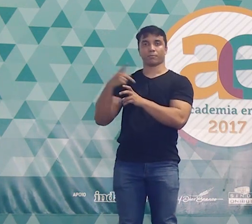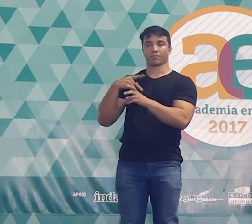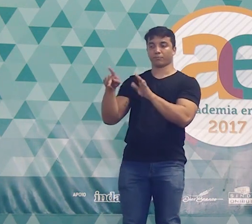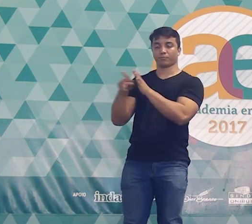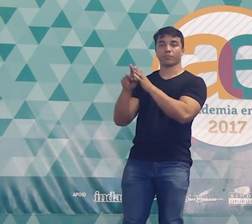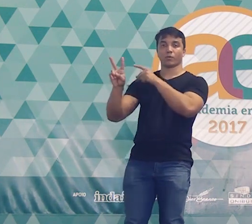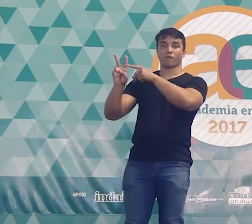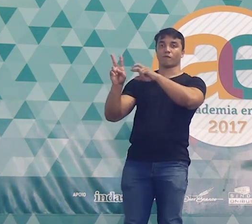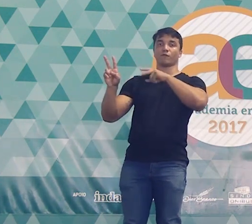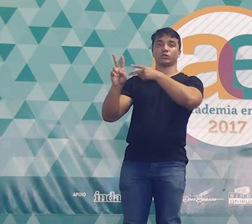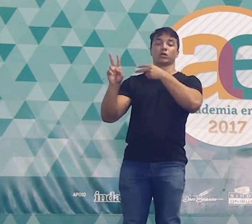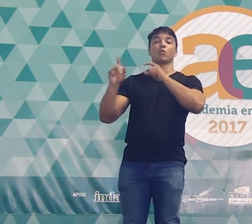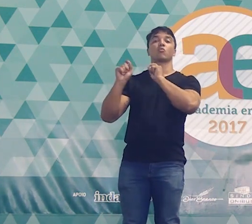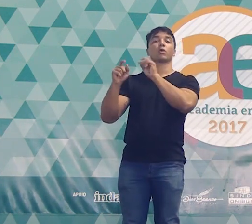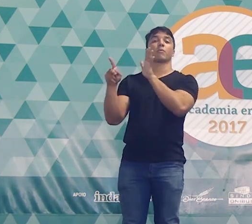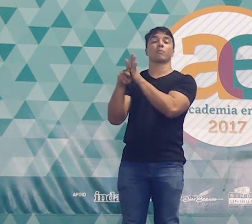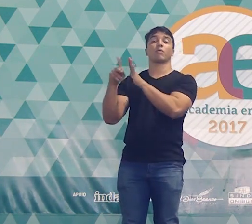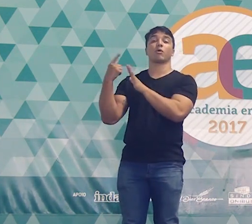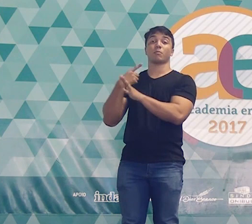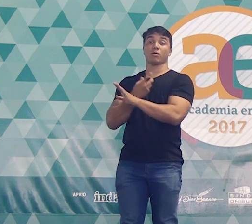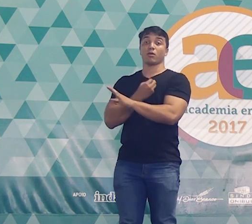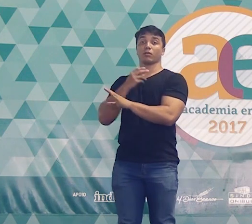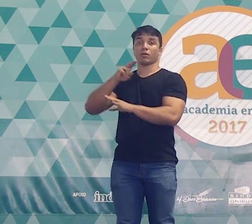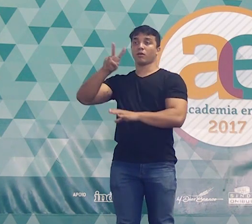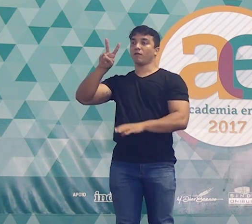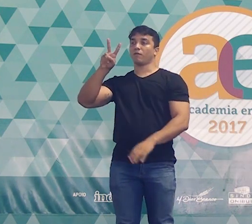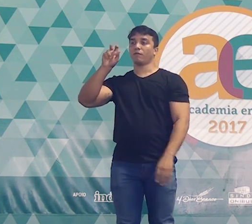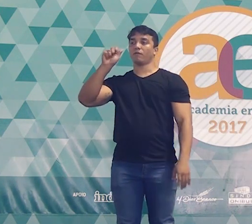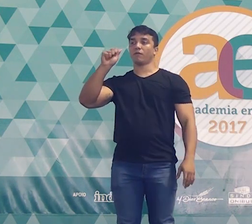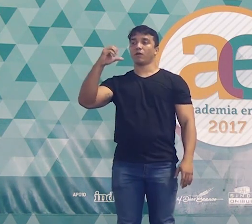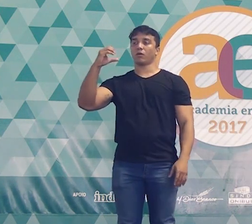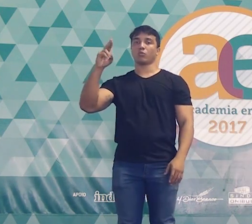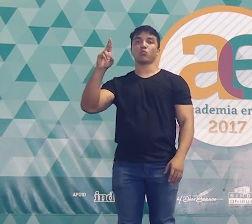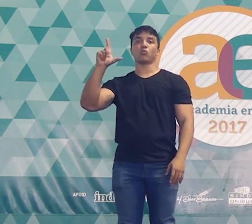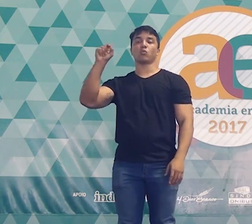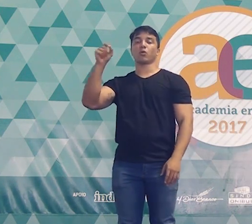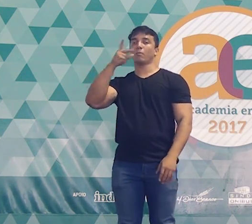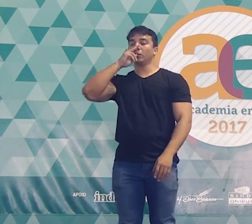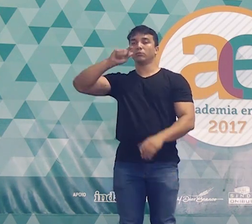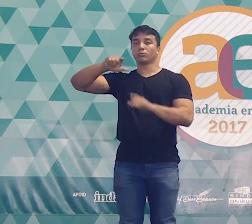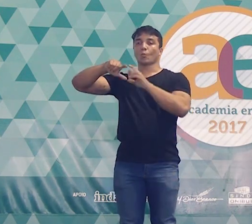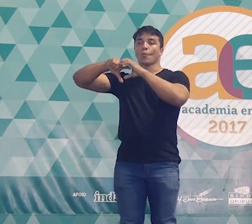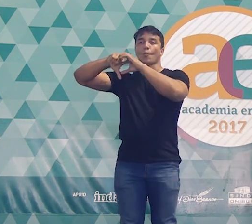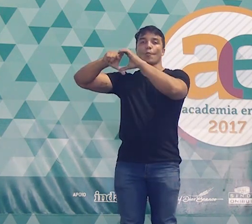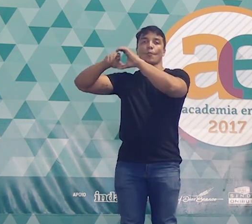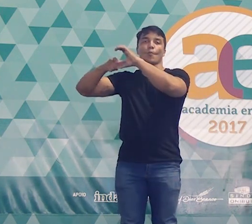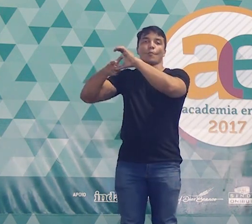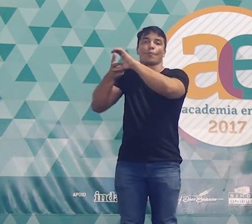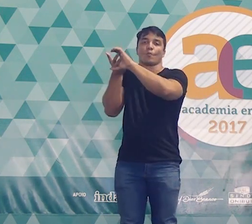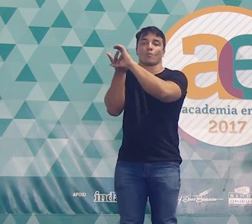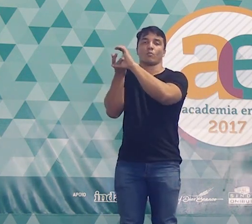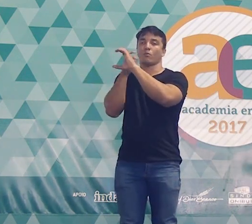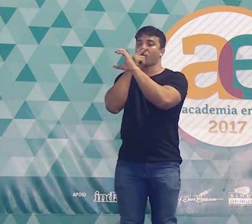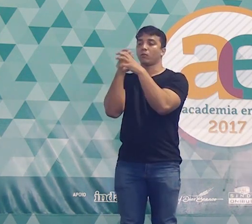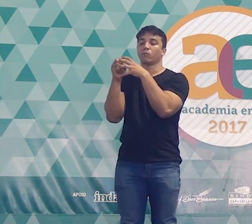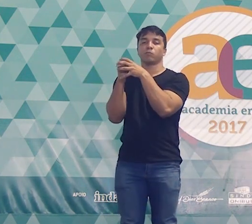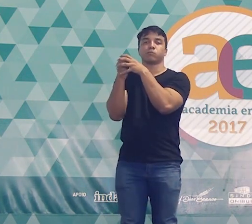vegetal, nitidamente, né, a presença de um vacúolo, um grande vacúolo celular, uma